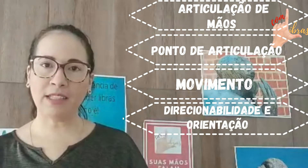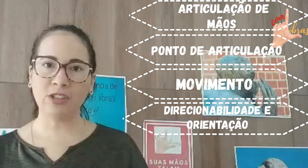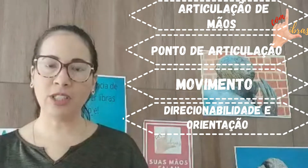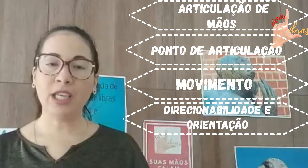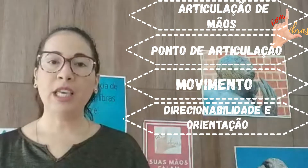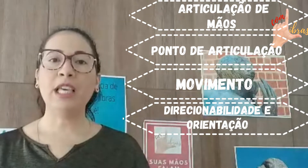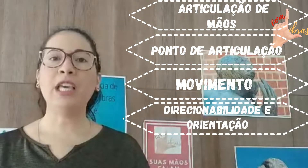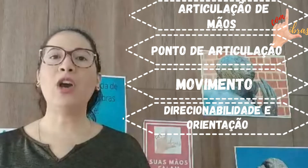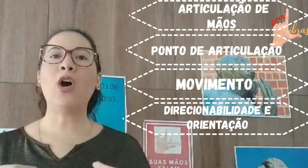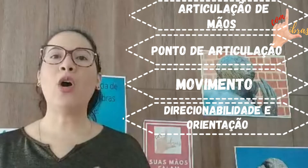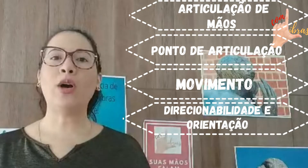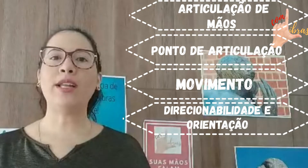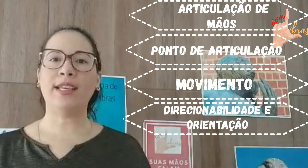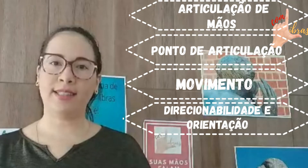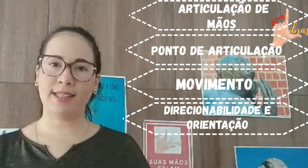direcionabilidade e orientação.